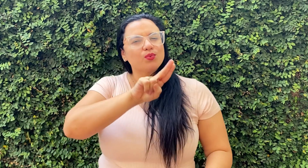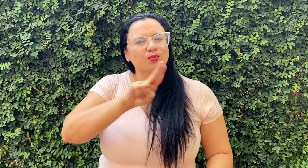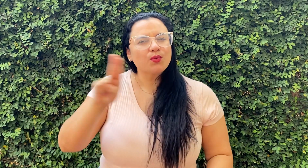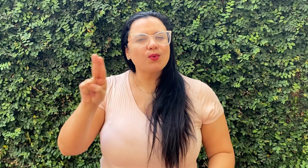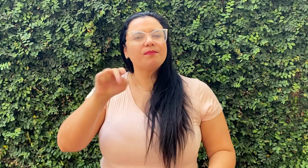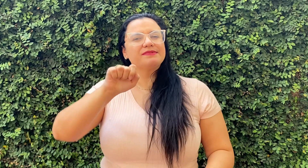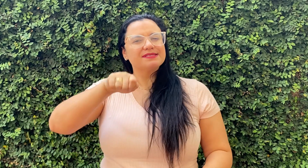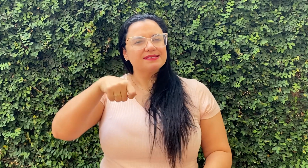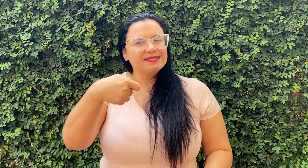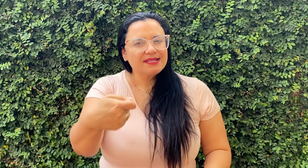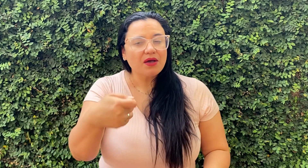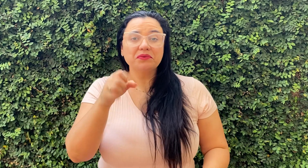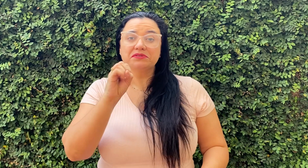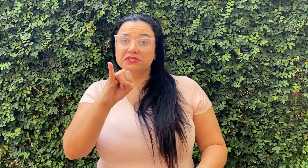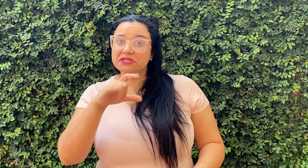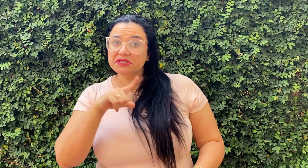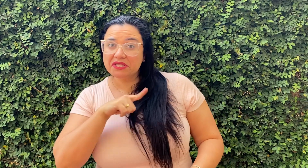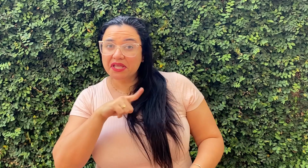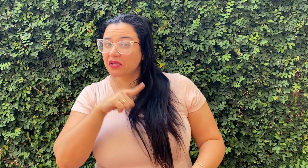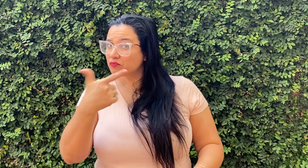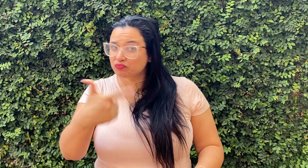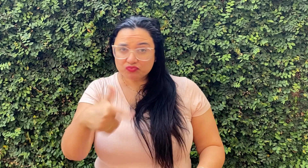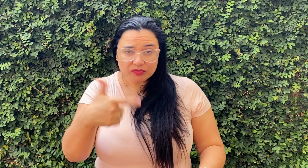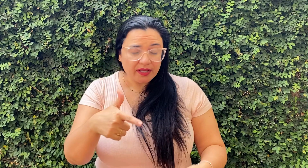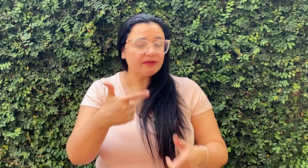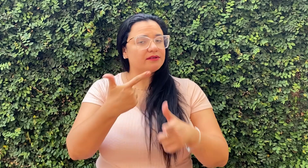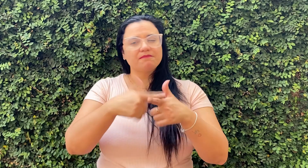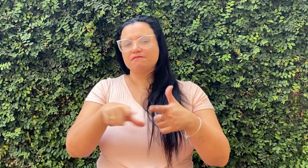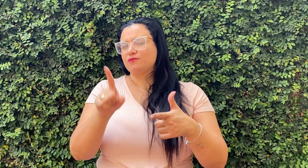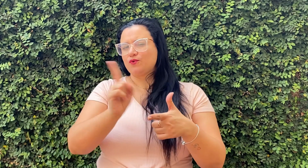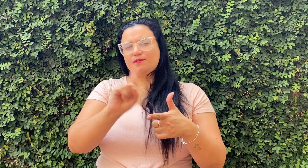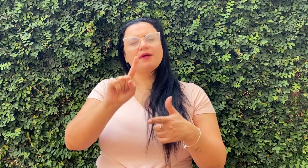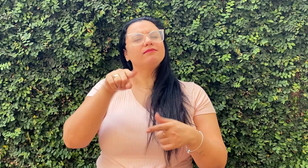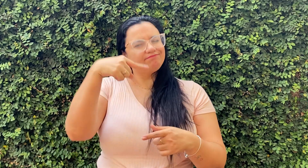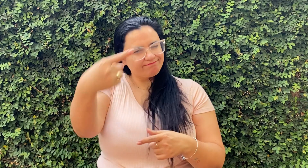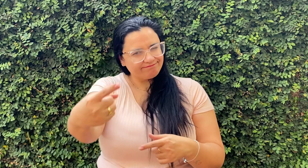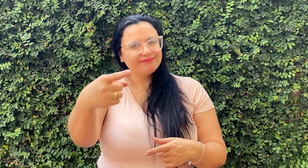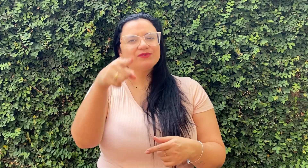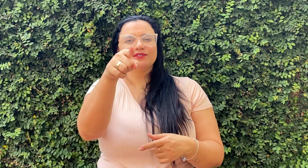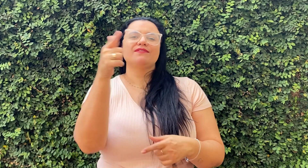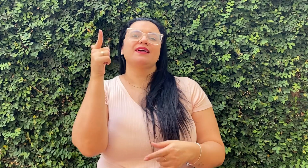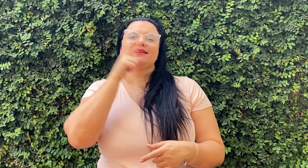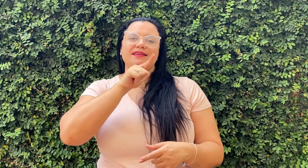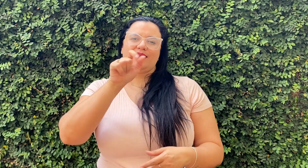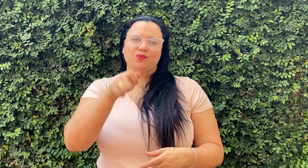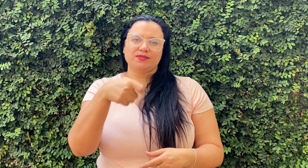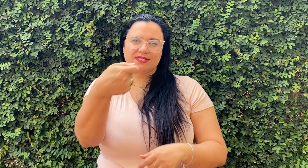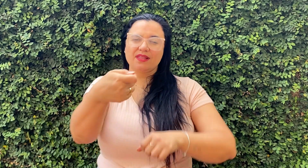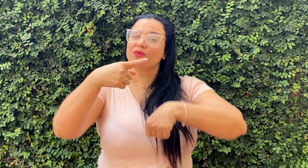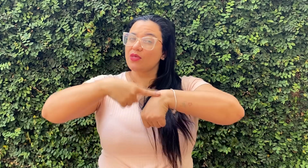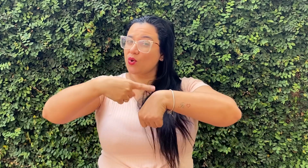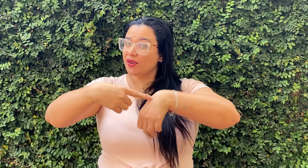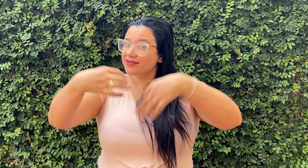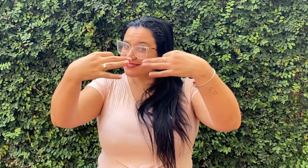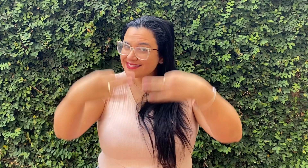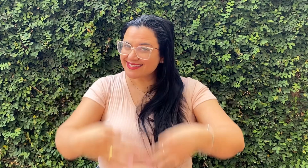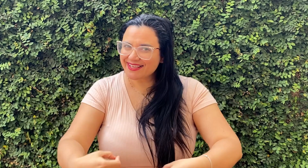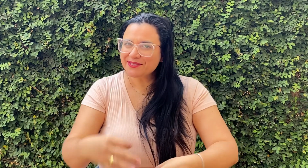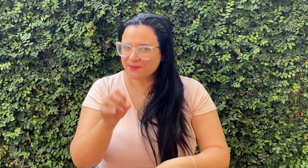você sinalizar o seu nome, se você tem sinal, se você não tem. Não se preocupe, depois você vai ganhar um sinal na